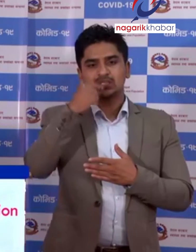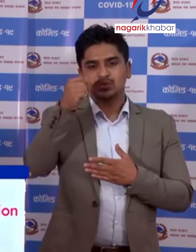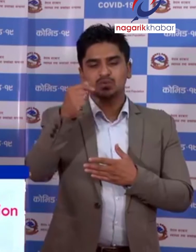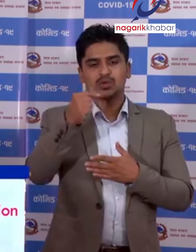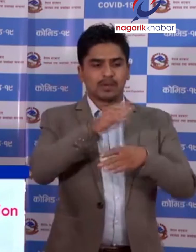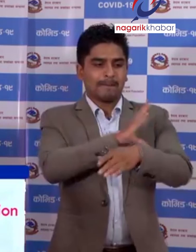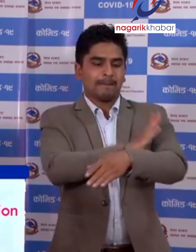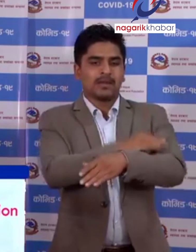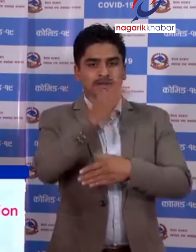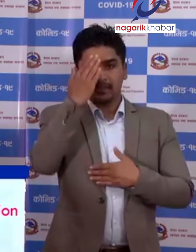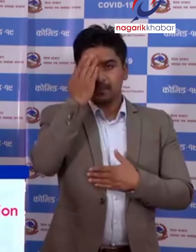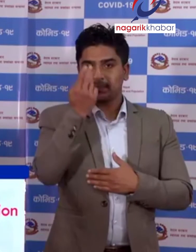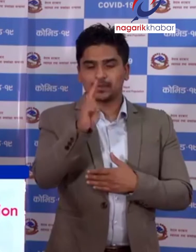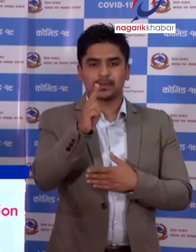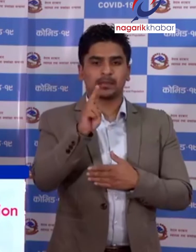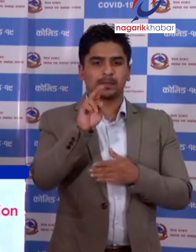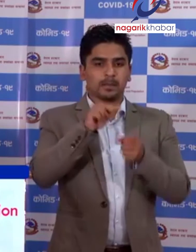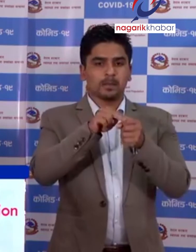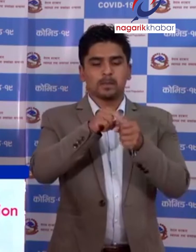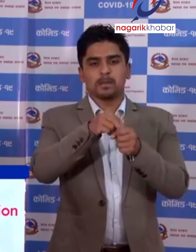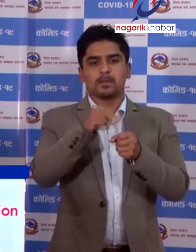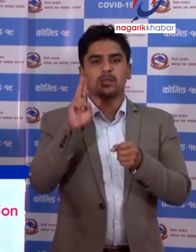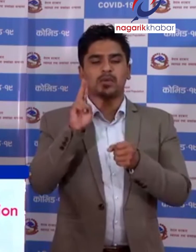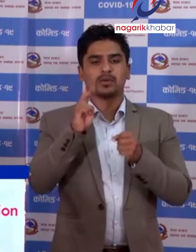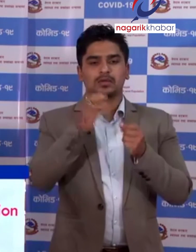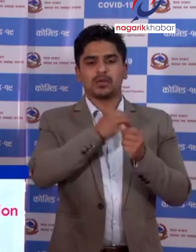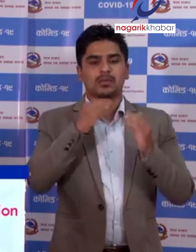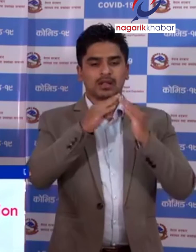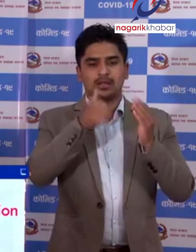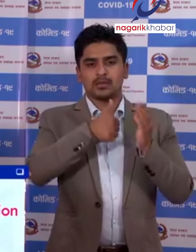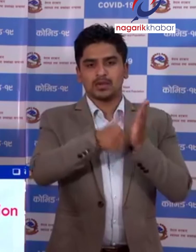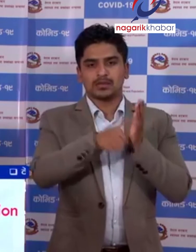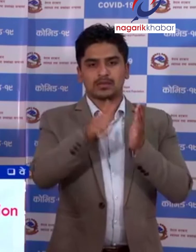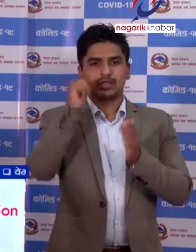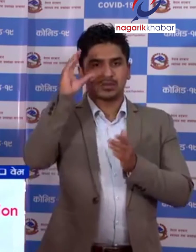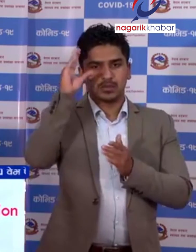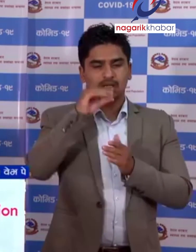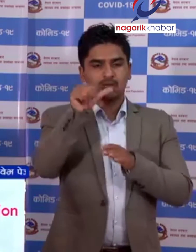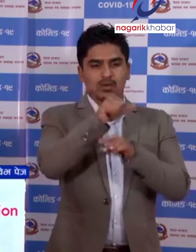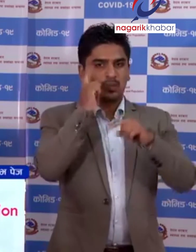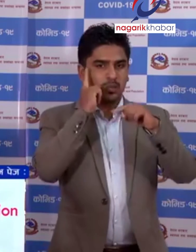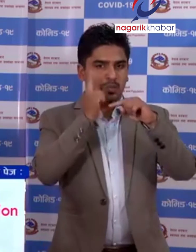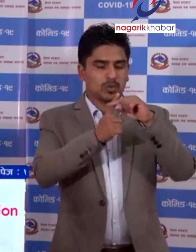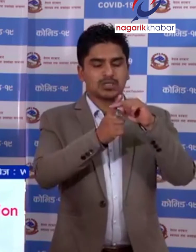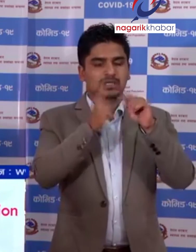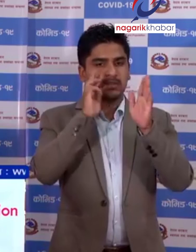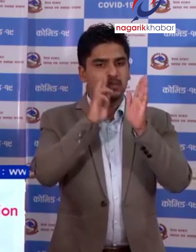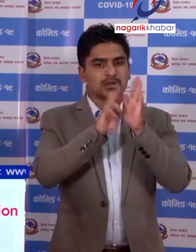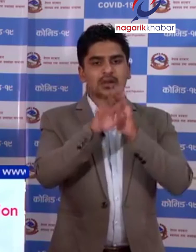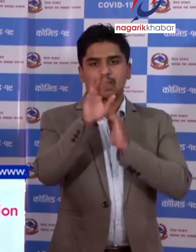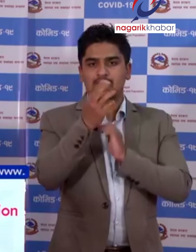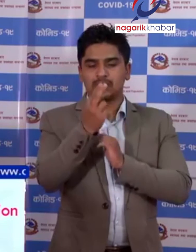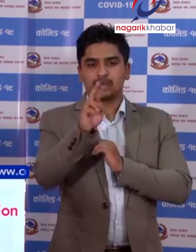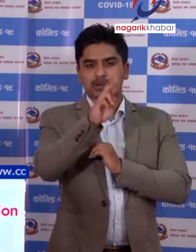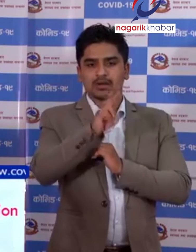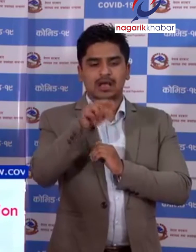हुनुहुन्थ्यो र भरतपुर अस्पताल प्रयोगशाला परीक्षण में हिजो बेलुका उहाँको पोजिटिव नतिजा आएको थियो